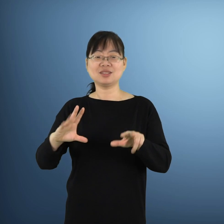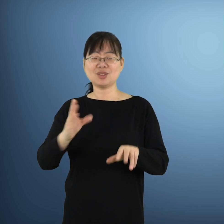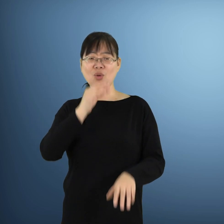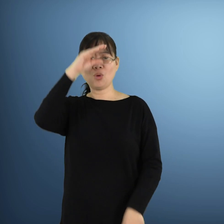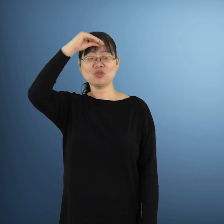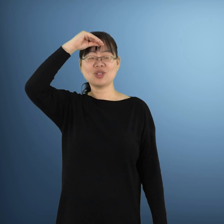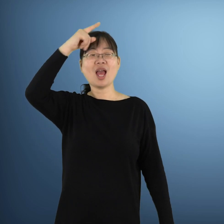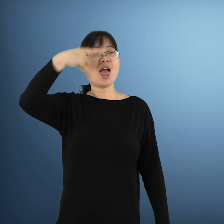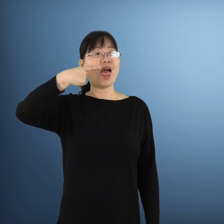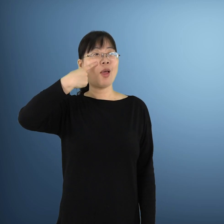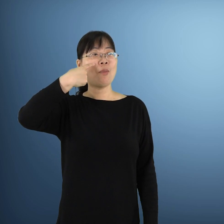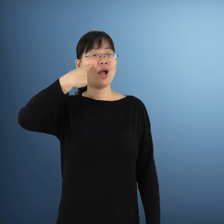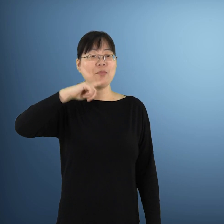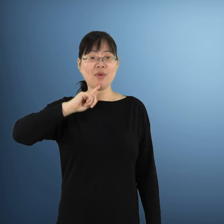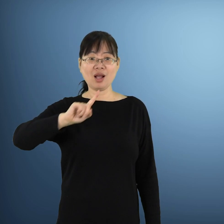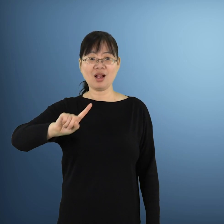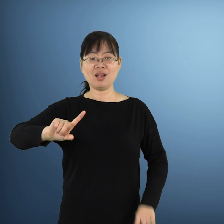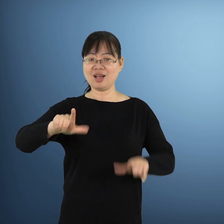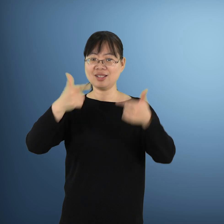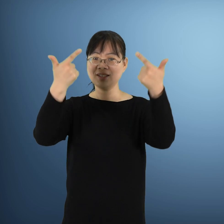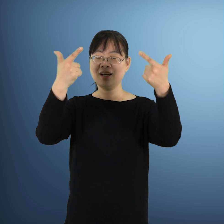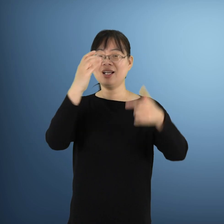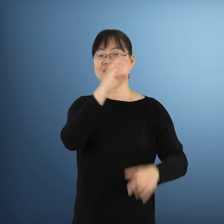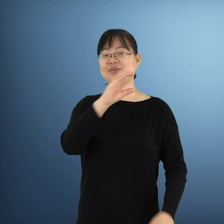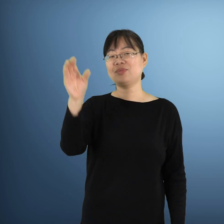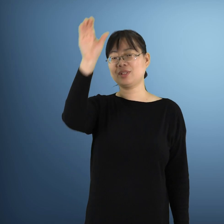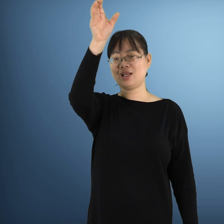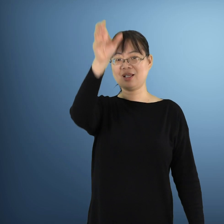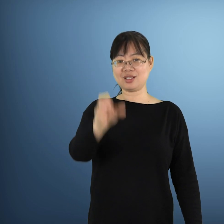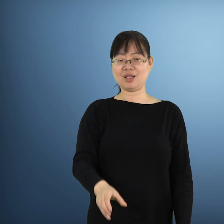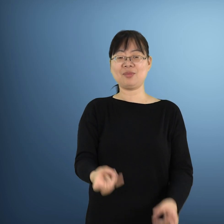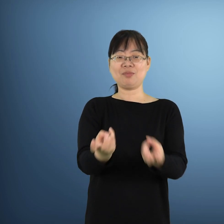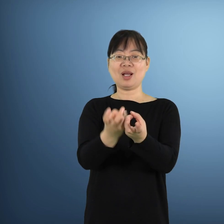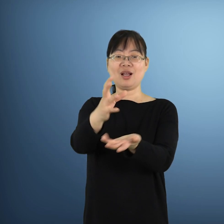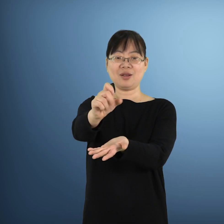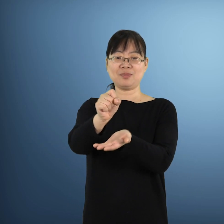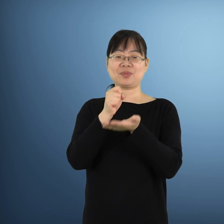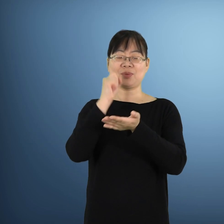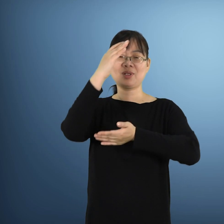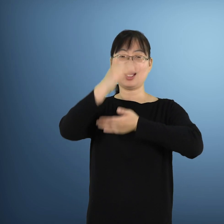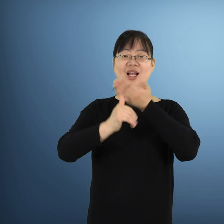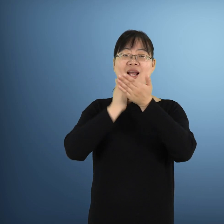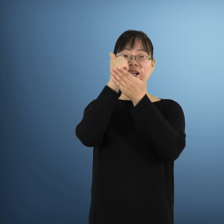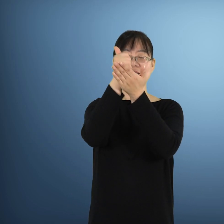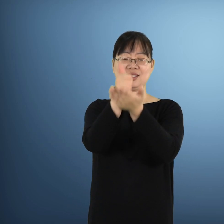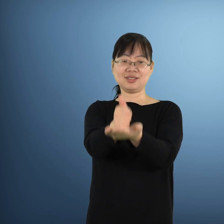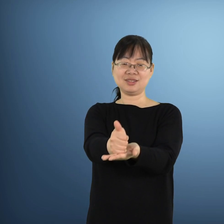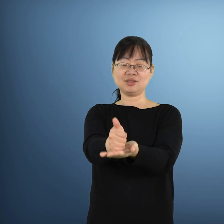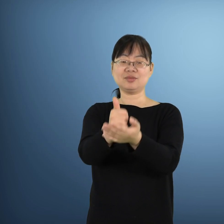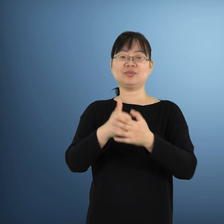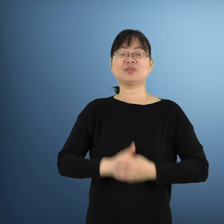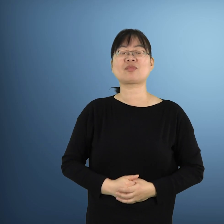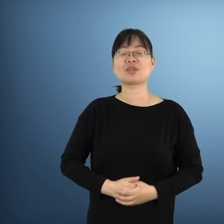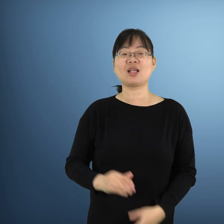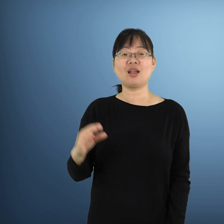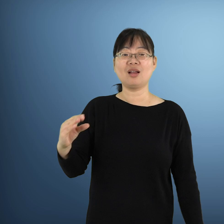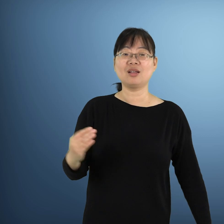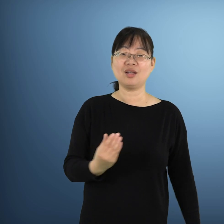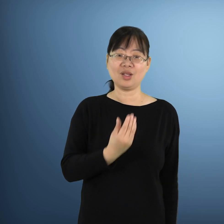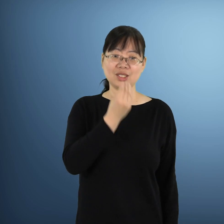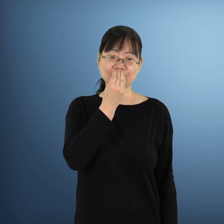흉내 내라는 그 말이 아니고 십자가의 방법으로 하나님의